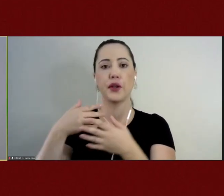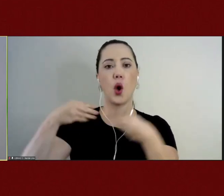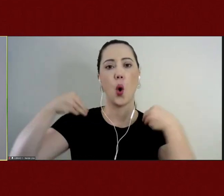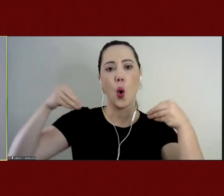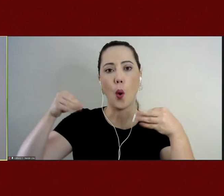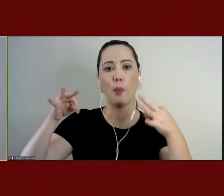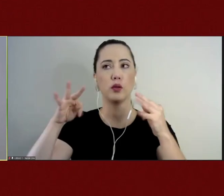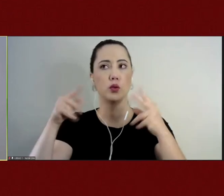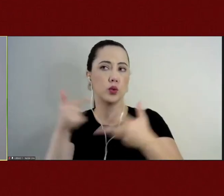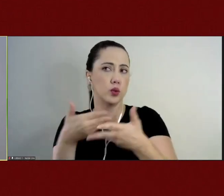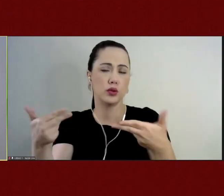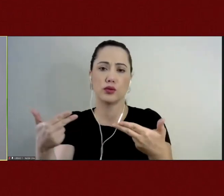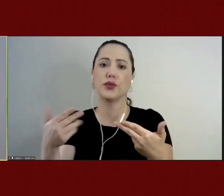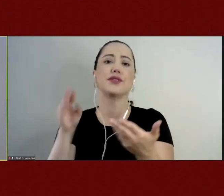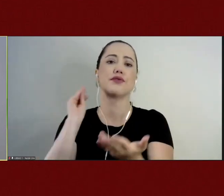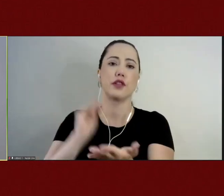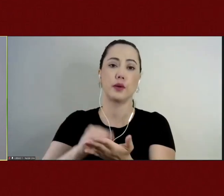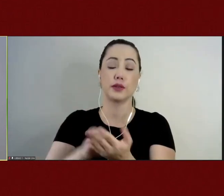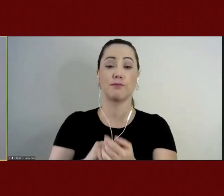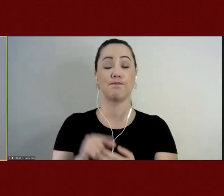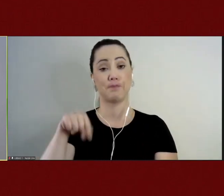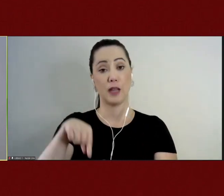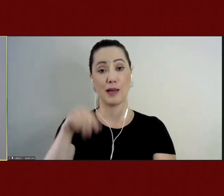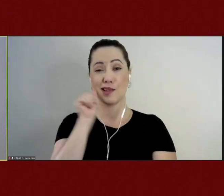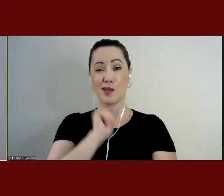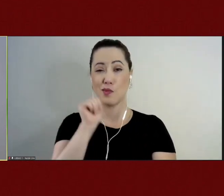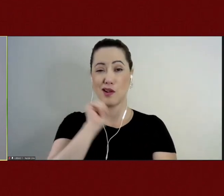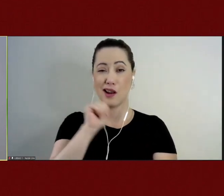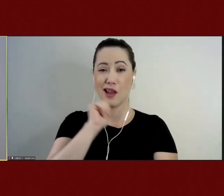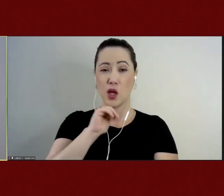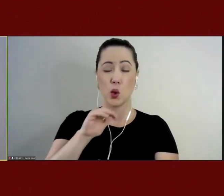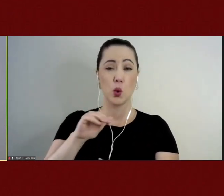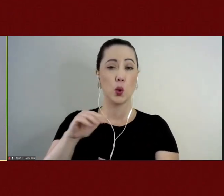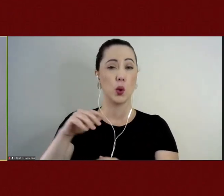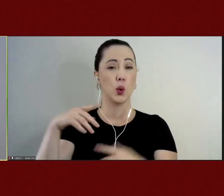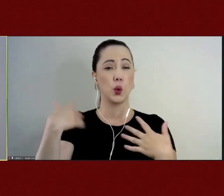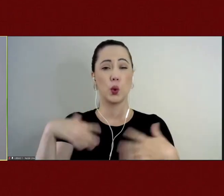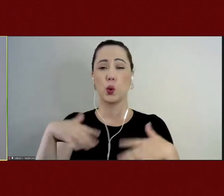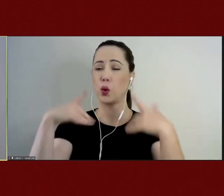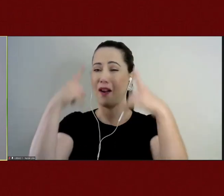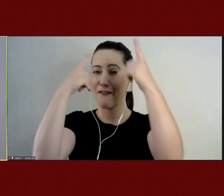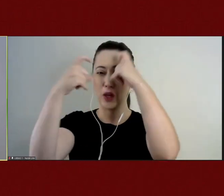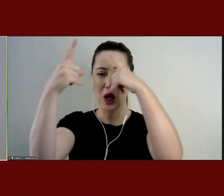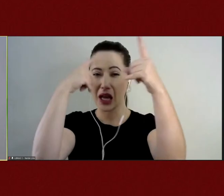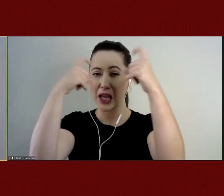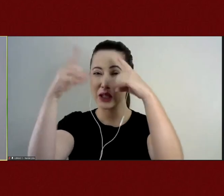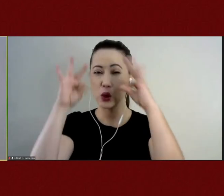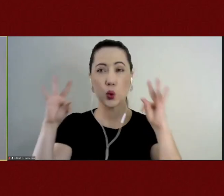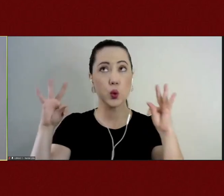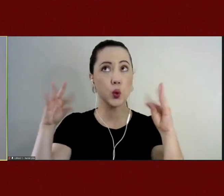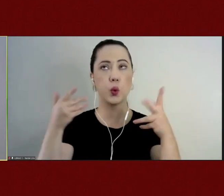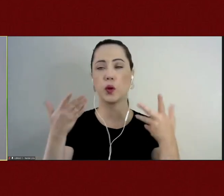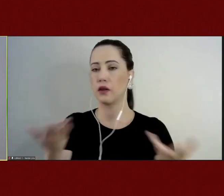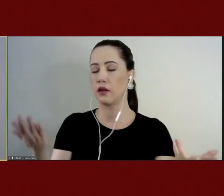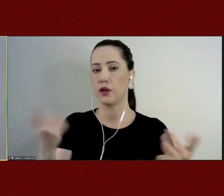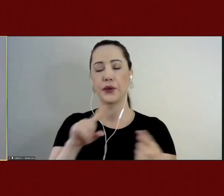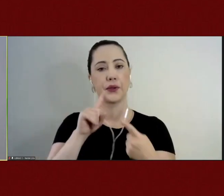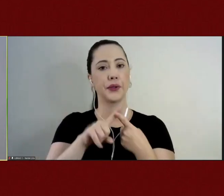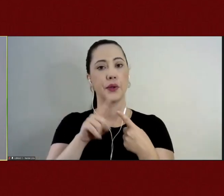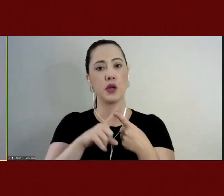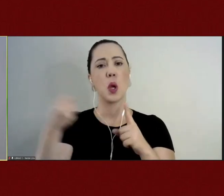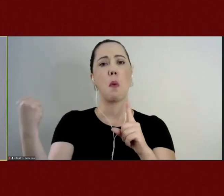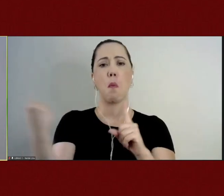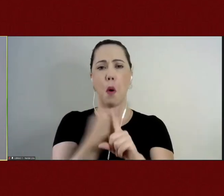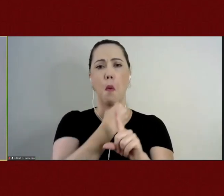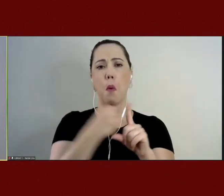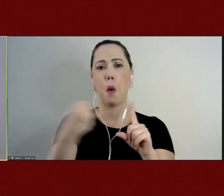aqui, elas sofrem violência, como nós sabemos, de todas as formas. A violência física durante